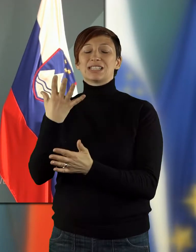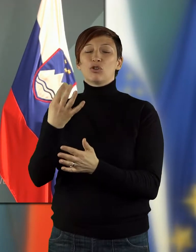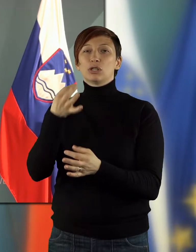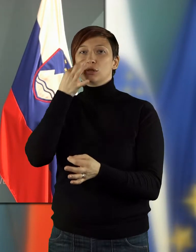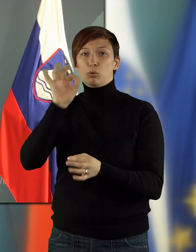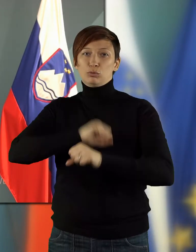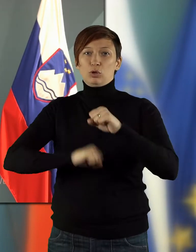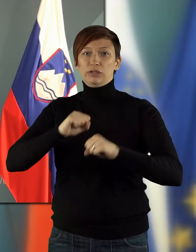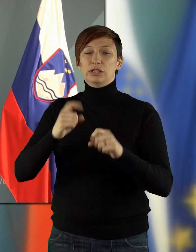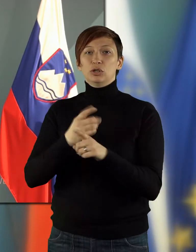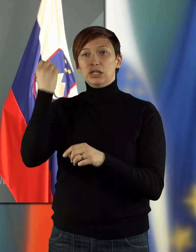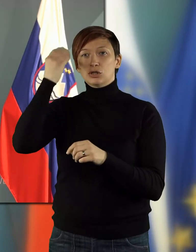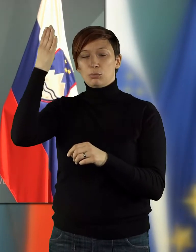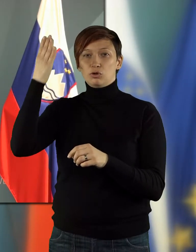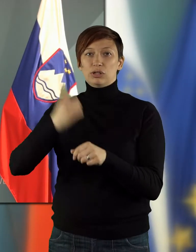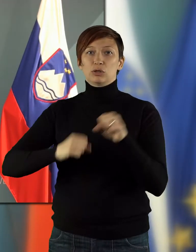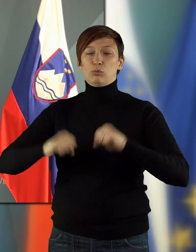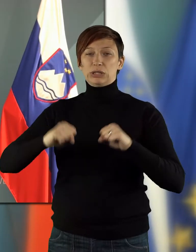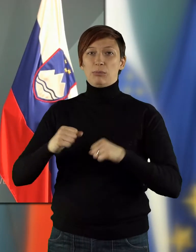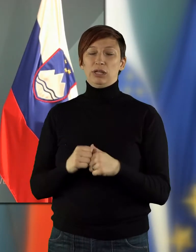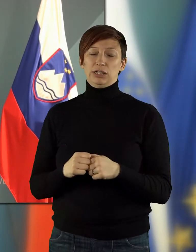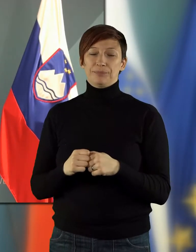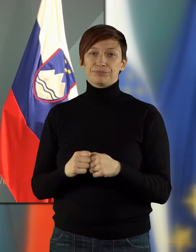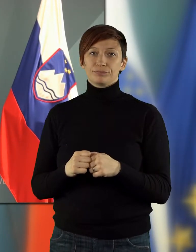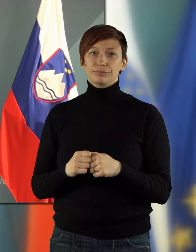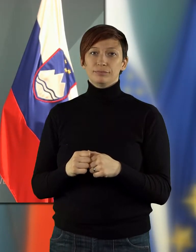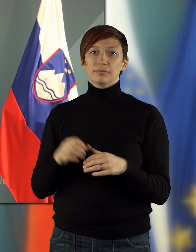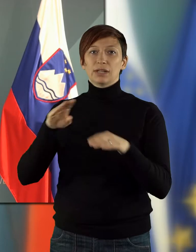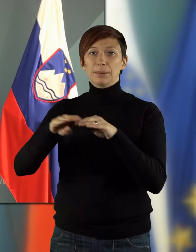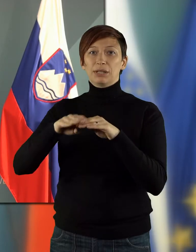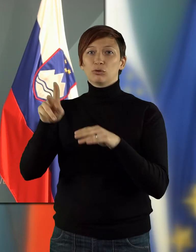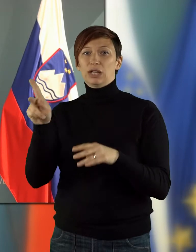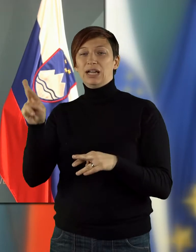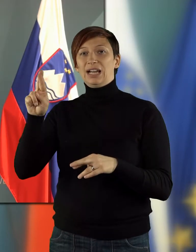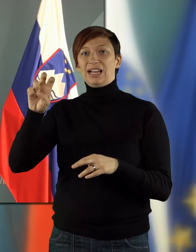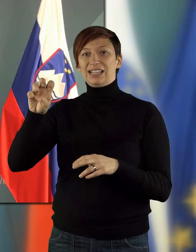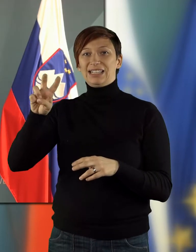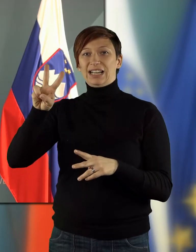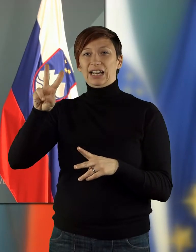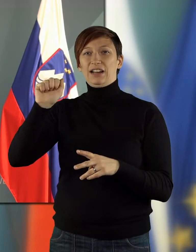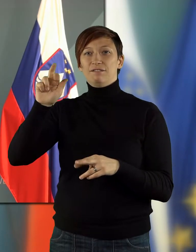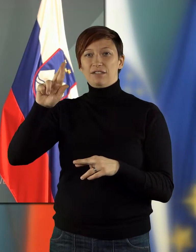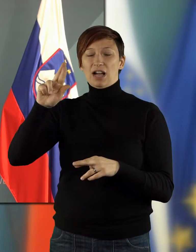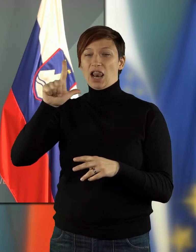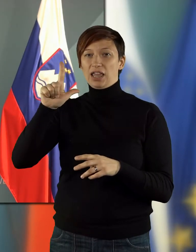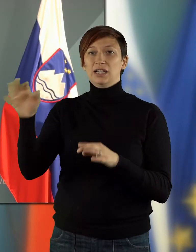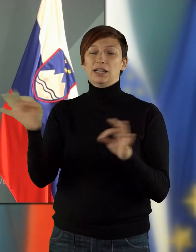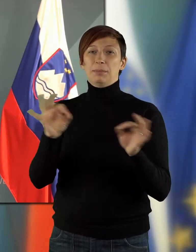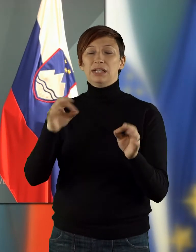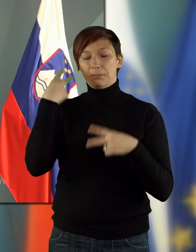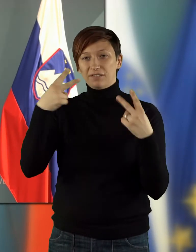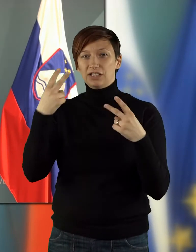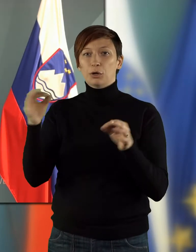razvoj zmogljivosti, predvsem usmerjanje tudi izobraževanja in usposabljanja. Metoda Kreval je namenjena